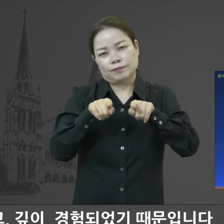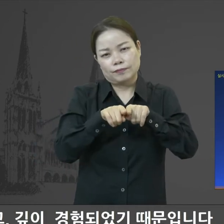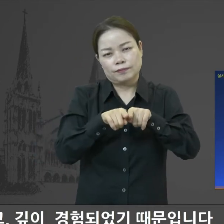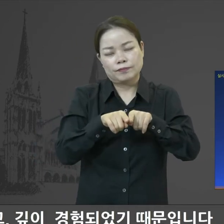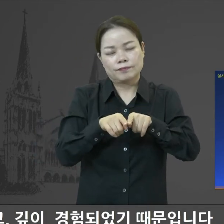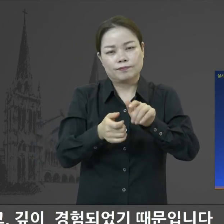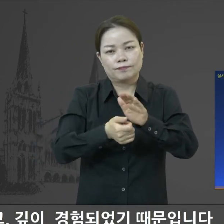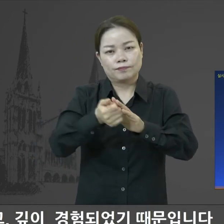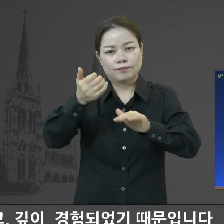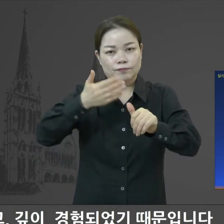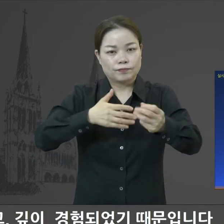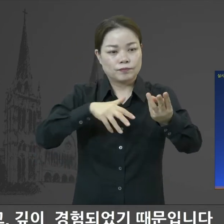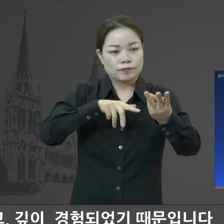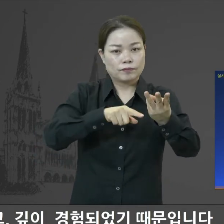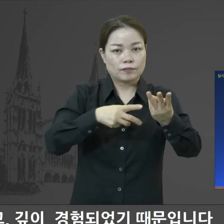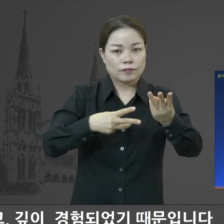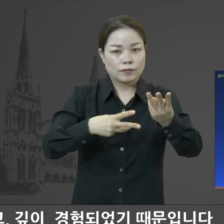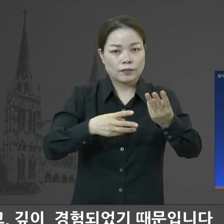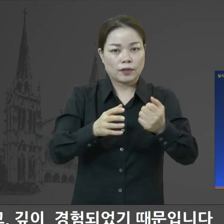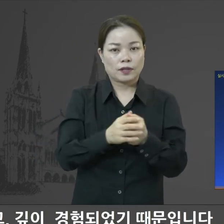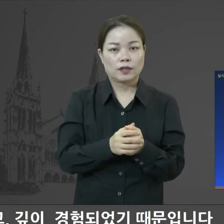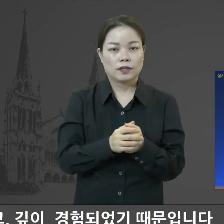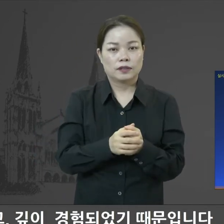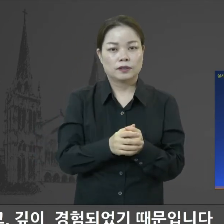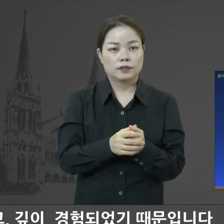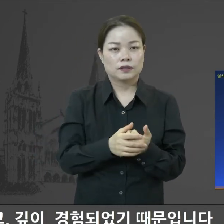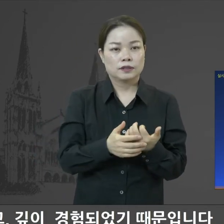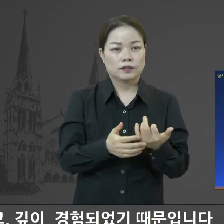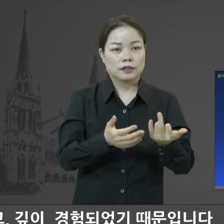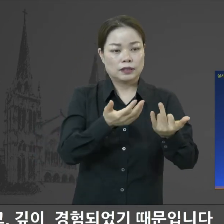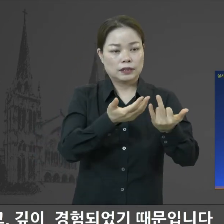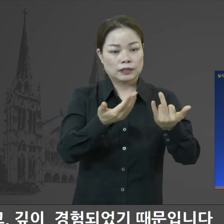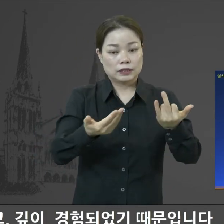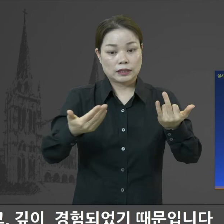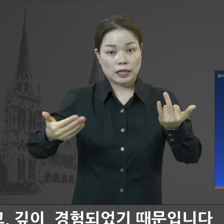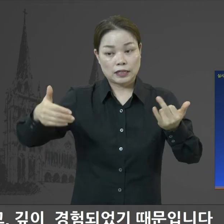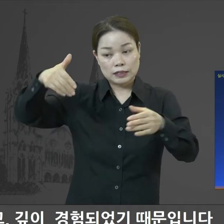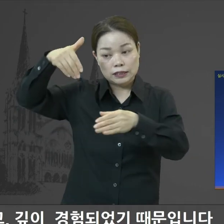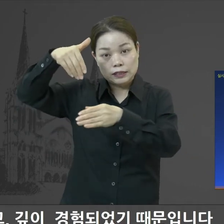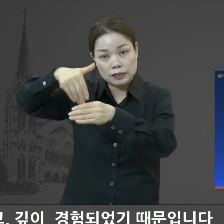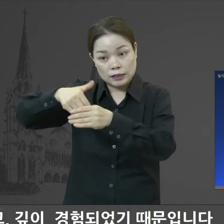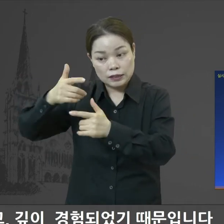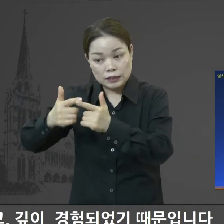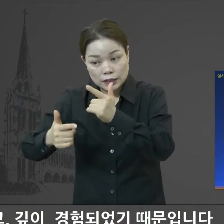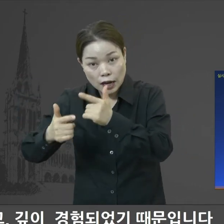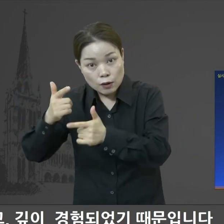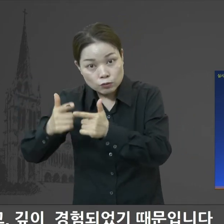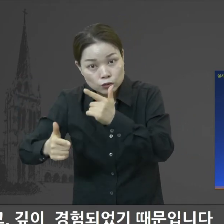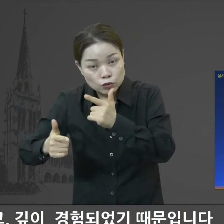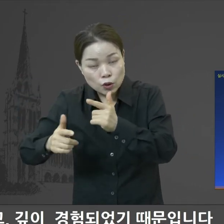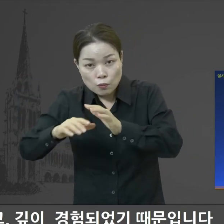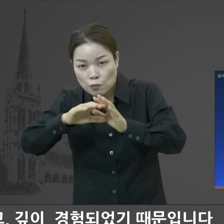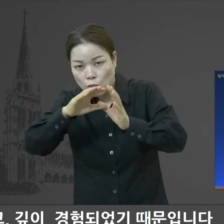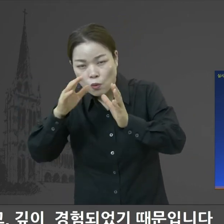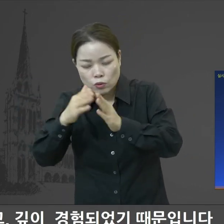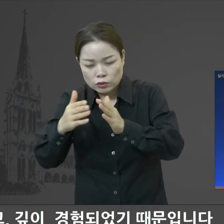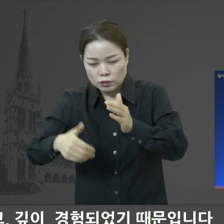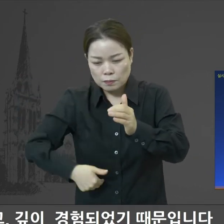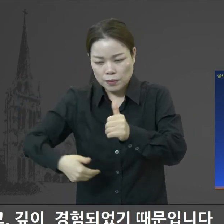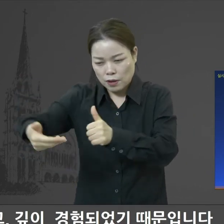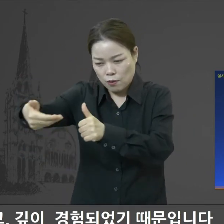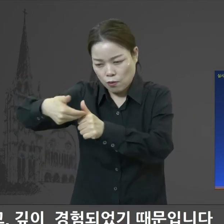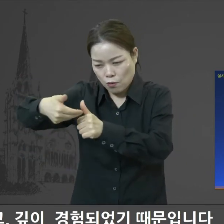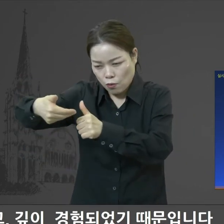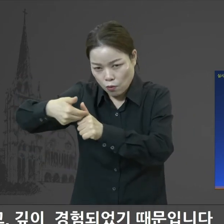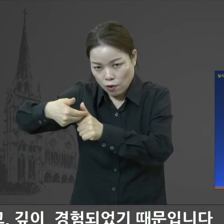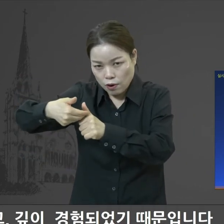소망합니다. 3절에 보면 시냇가에 심은 나무가 등장하죠. 시냇가에 심겨져서 이 나무는 모든 피를